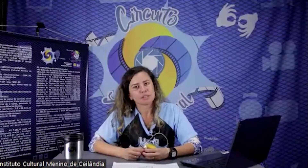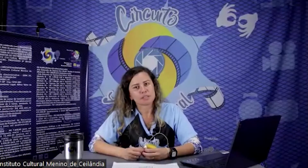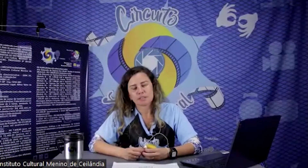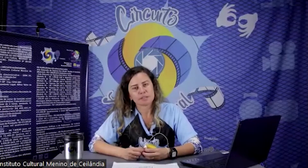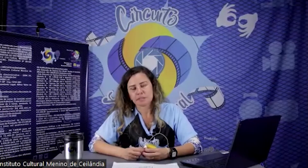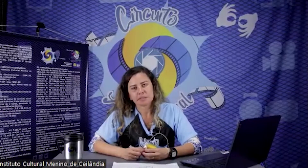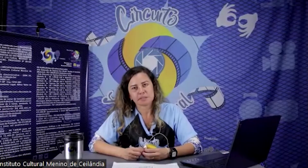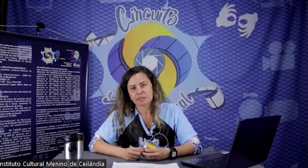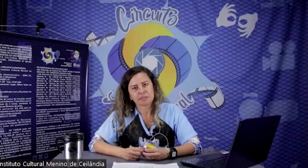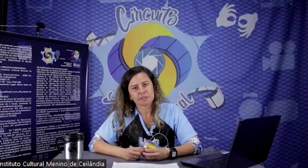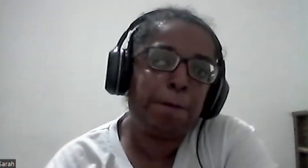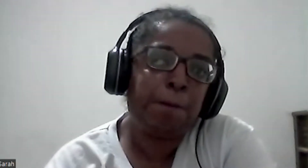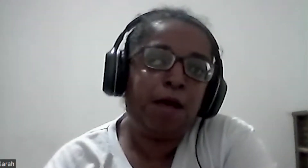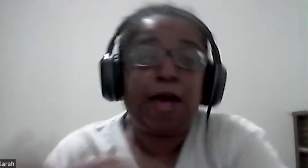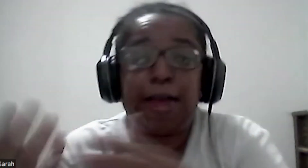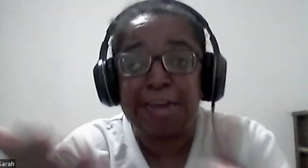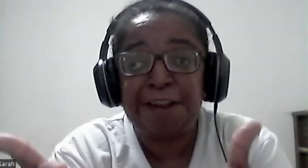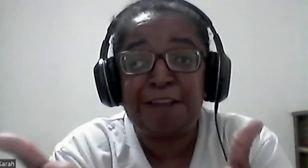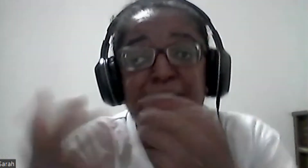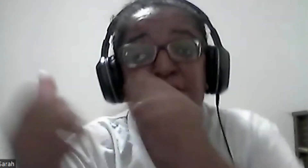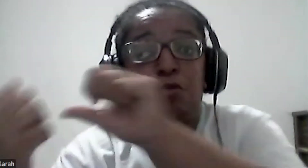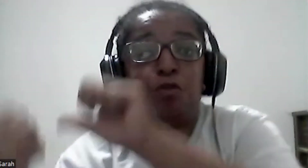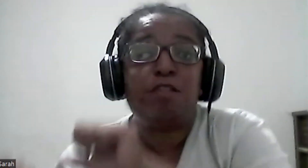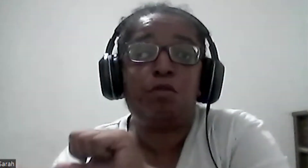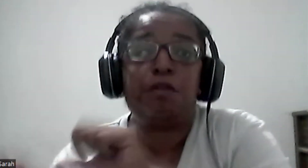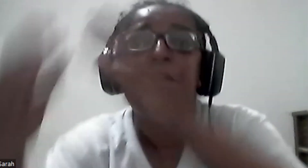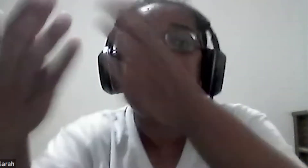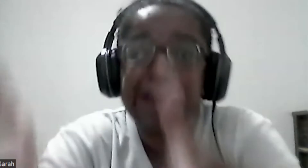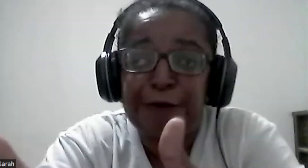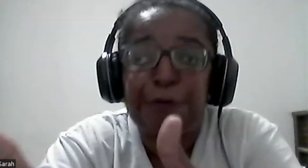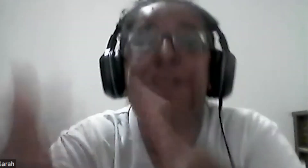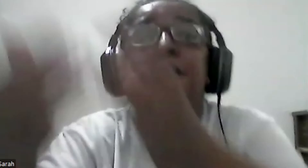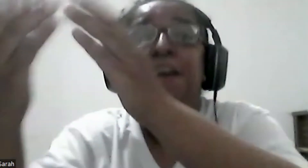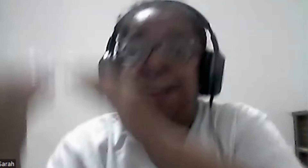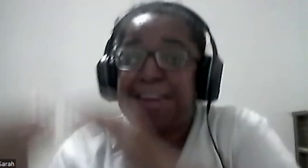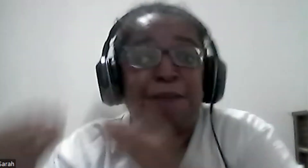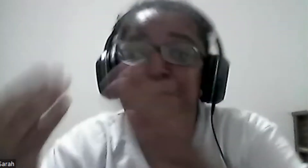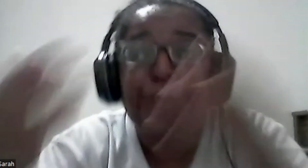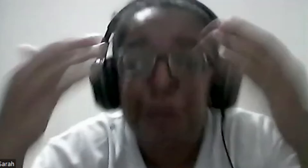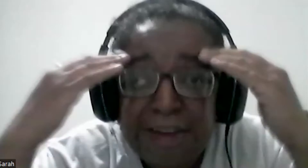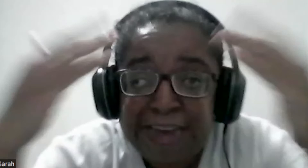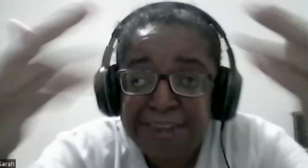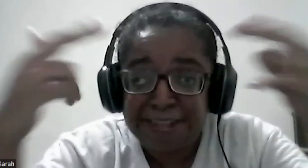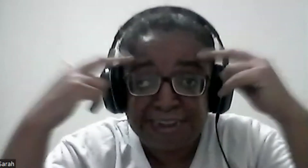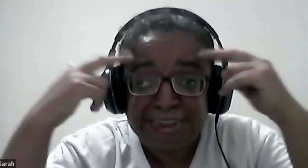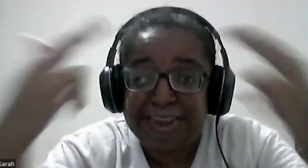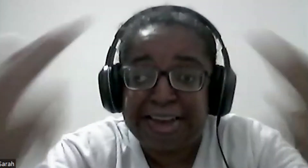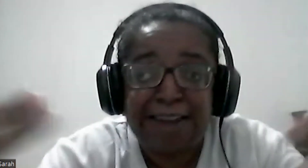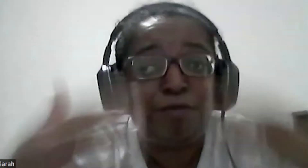pessoa que está no lado dele. Aí quer dizer que é a estrutura surda, que é outra, que também não vai se ligar, não tem